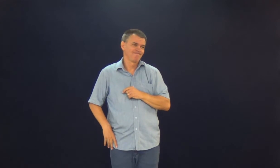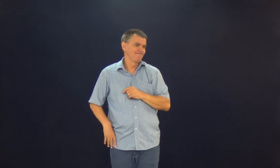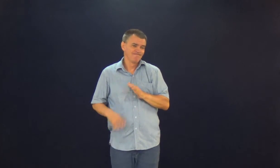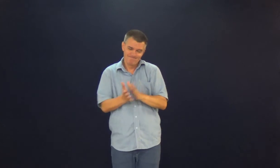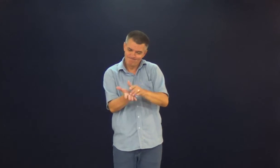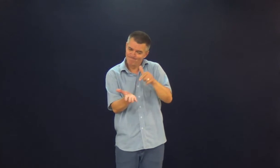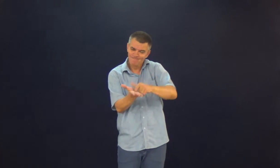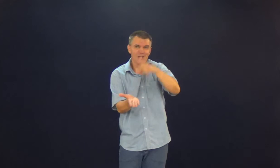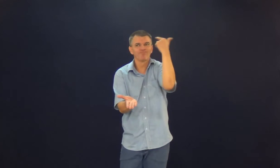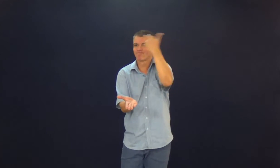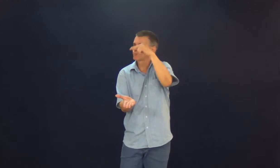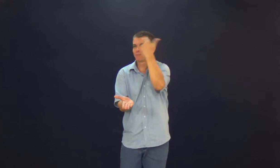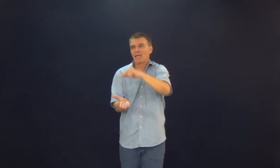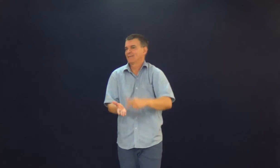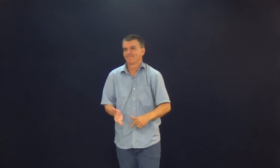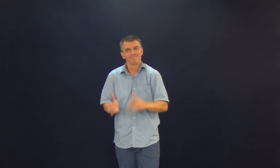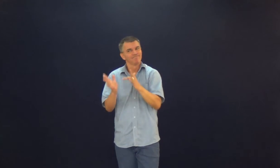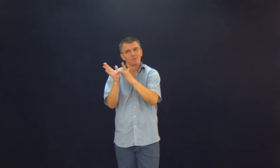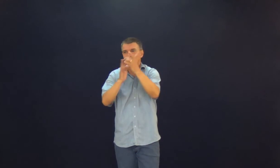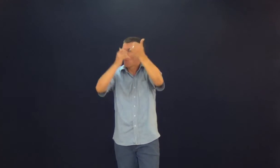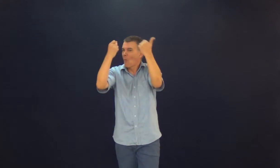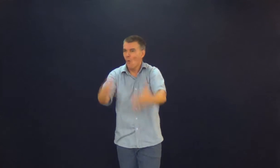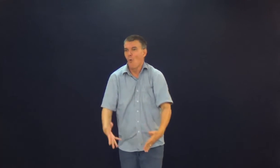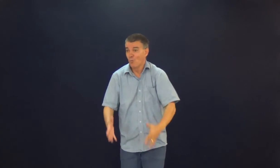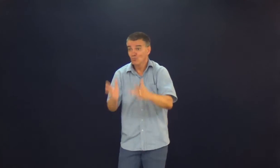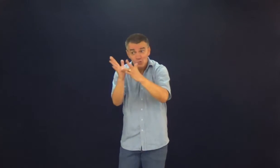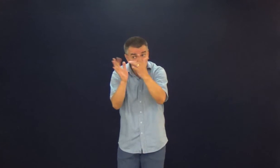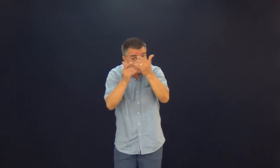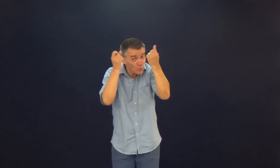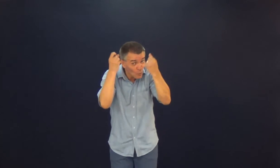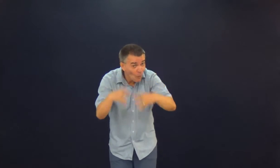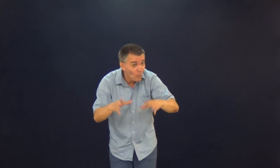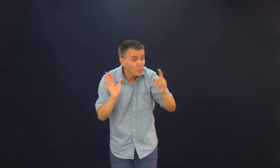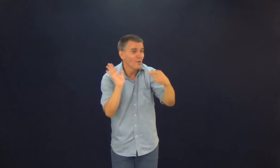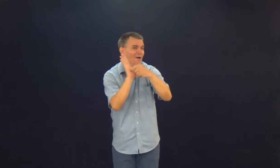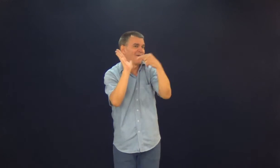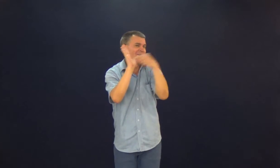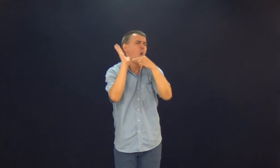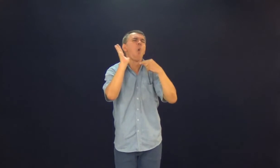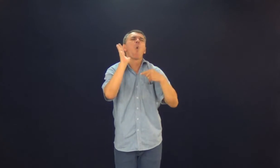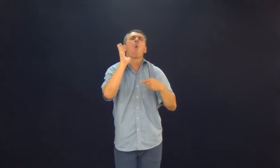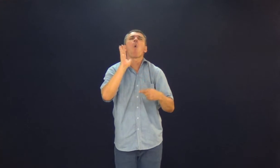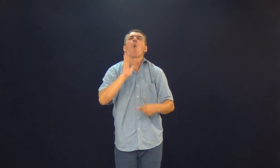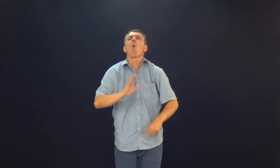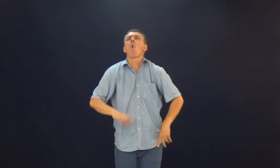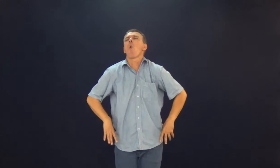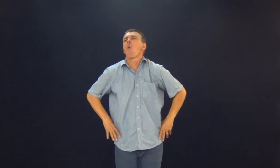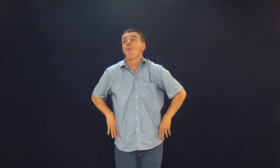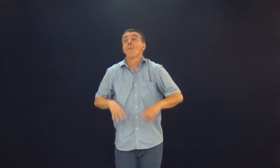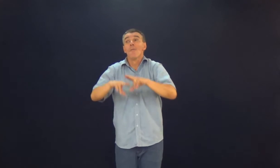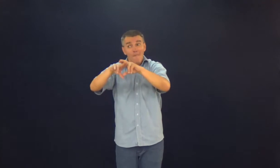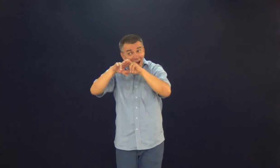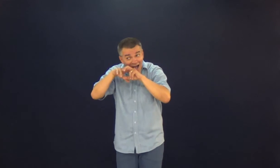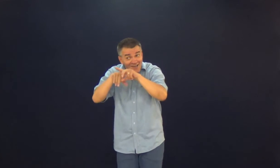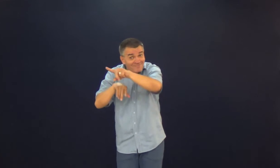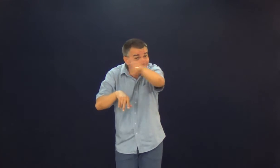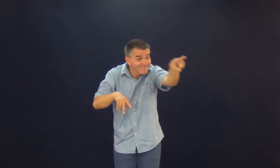mentira a palavra de deus não diz isso não tem nada disso e é muito sério que está escrito